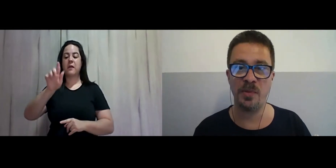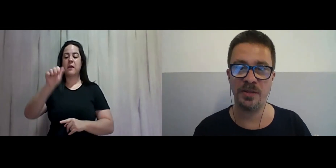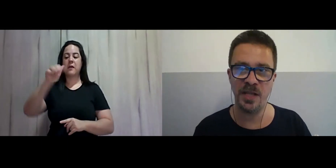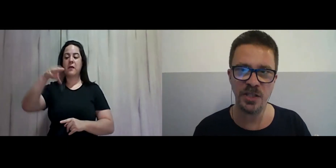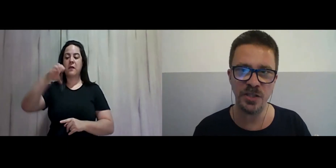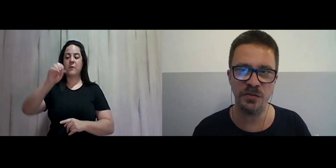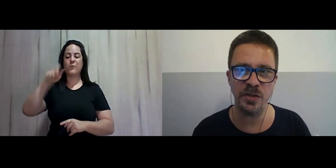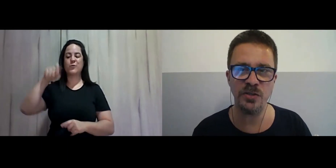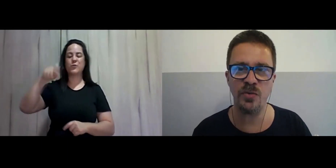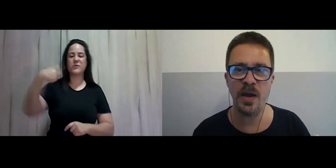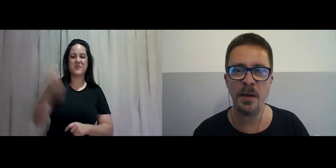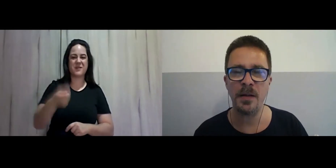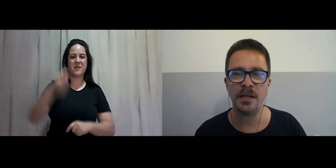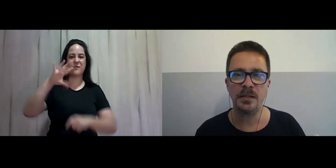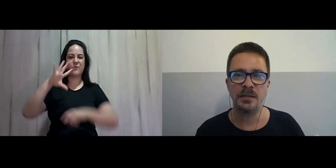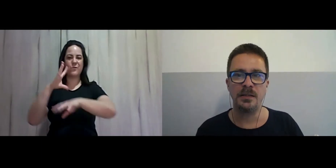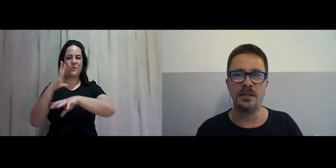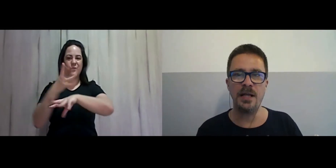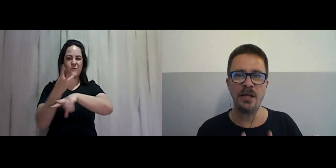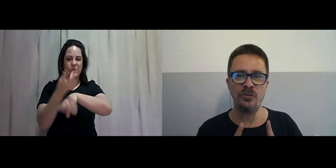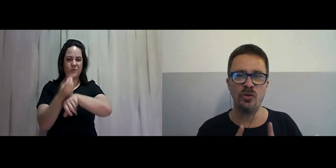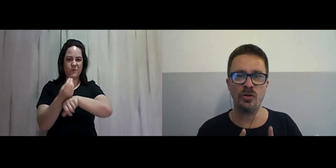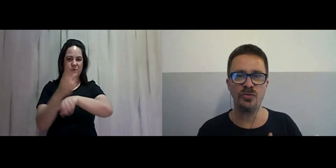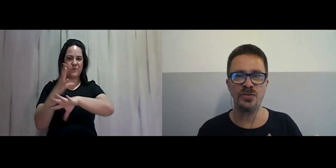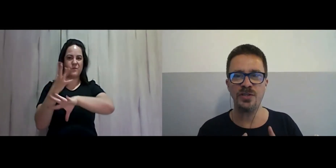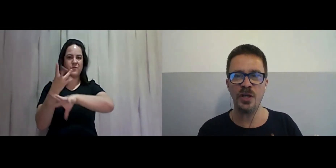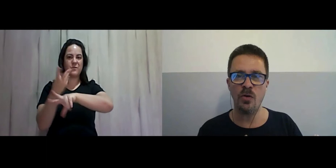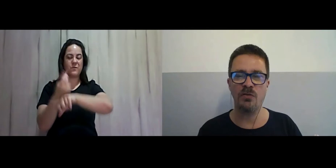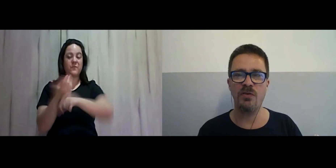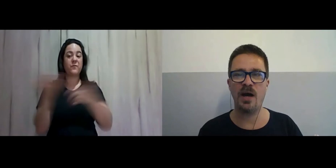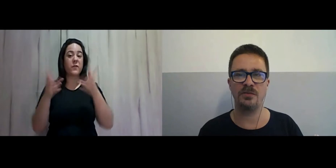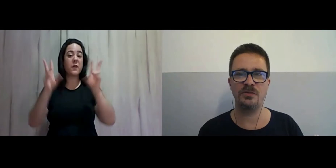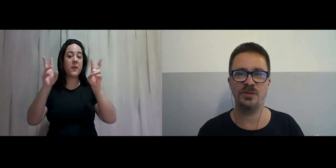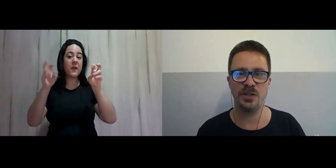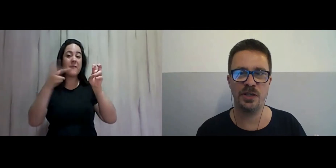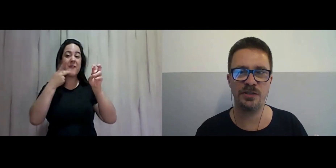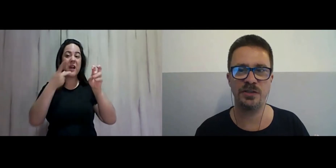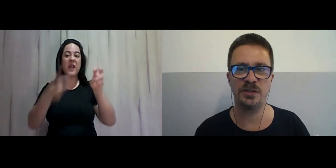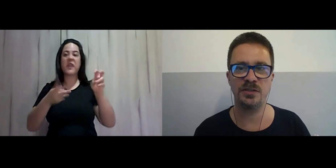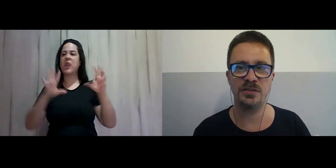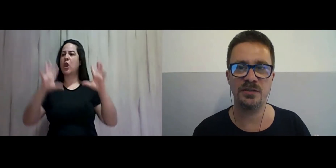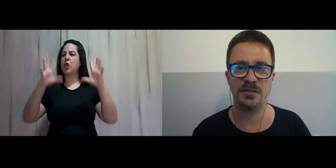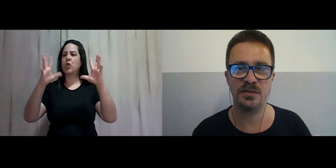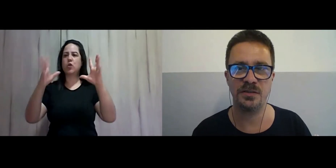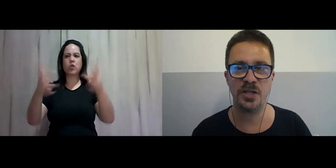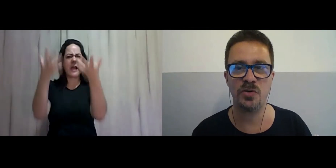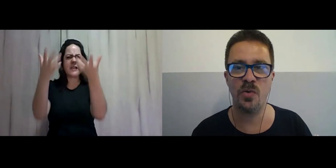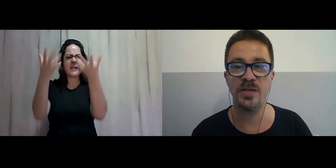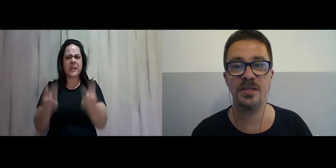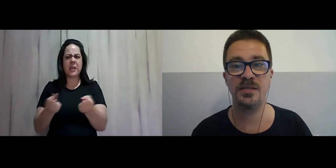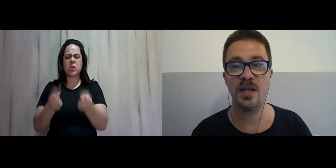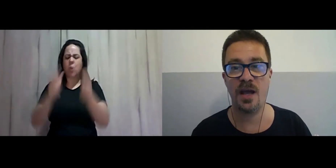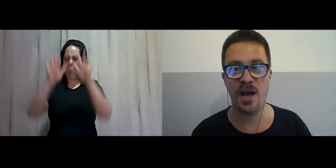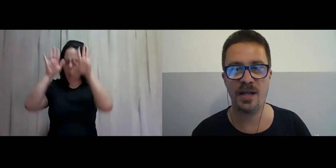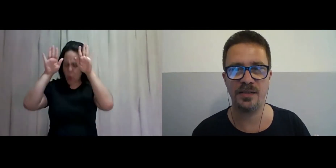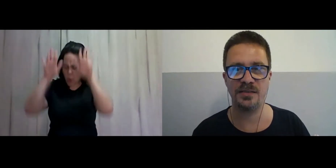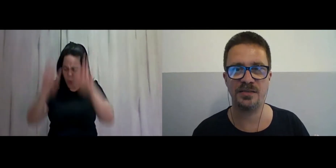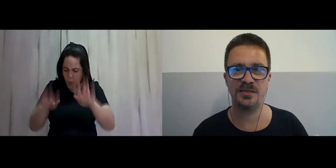hoje, o tema deste vídeo é: nem todos se curvaram diante das